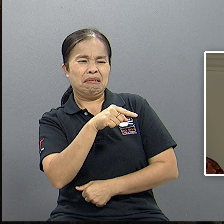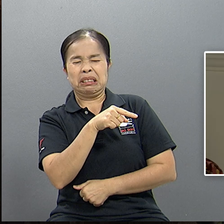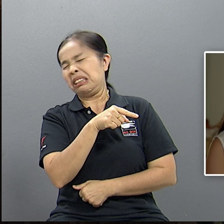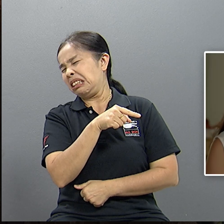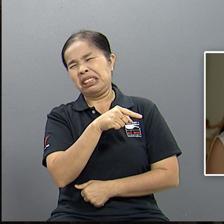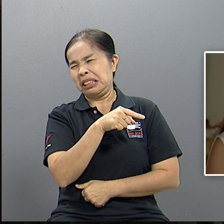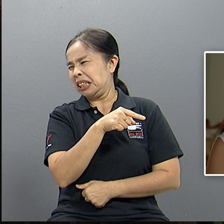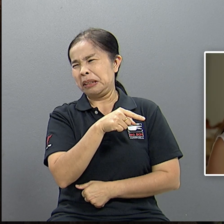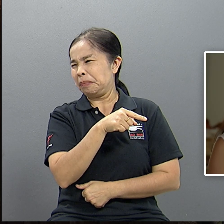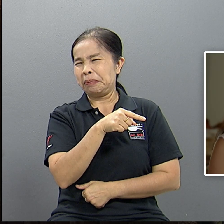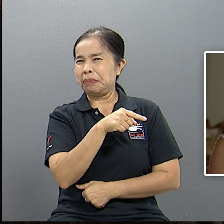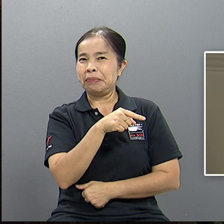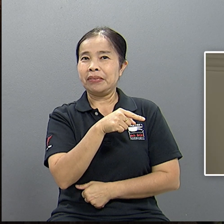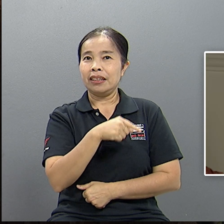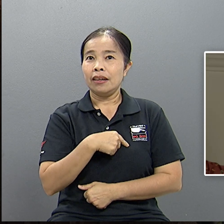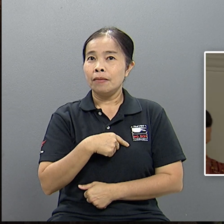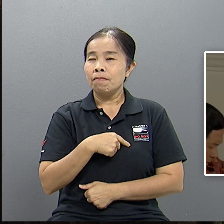มือน